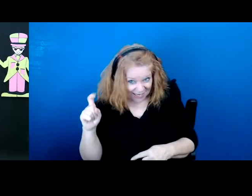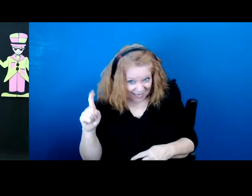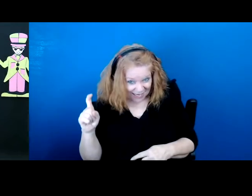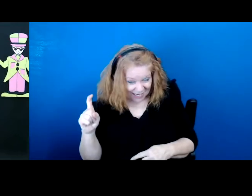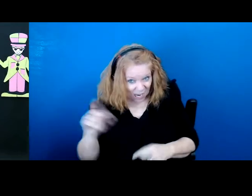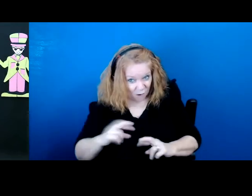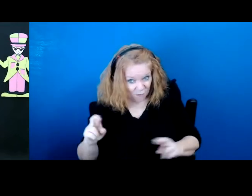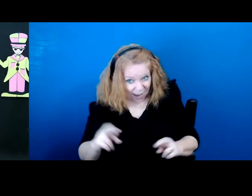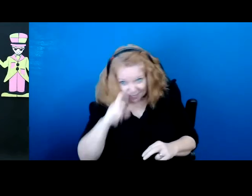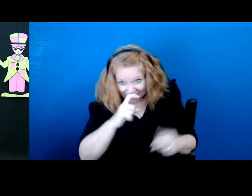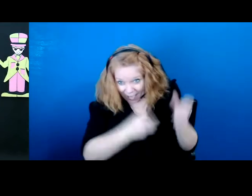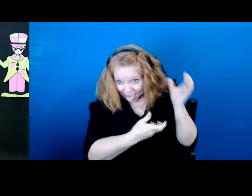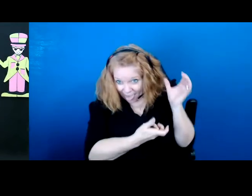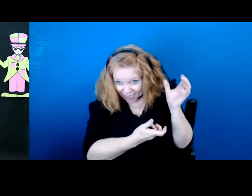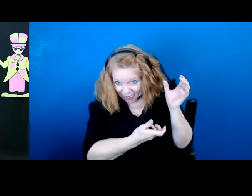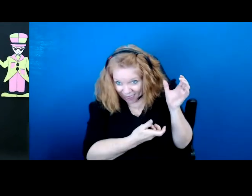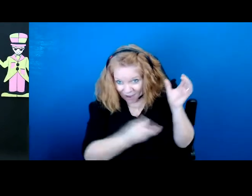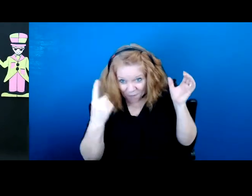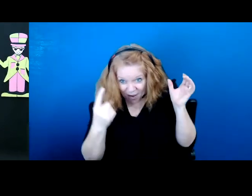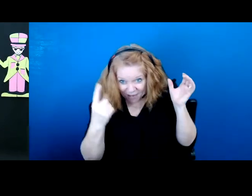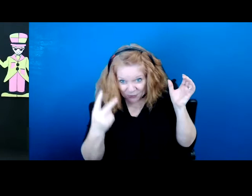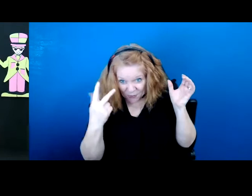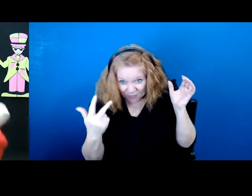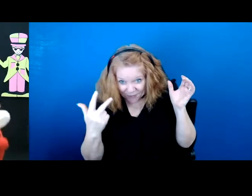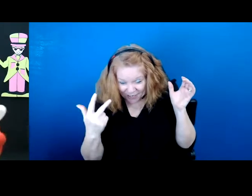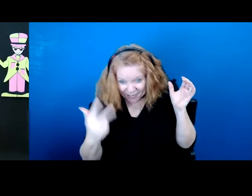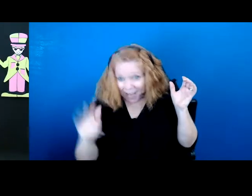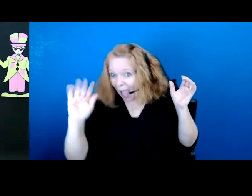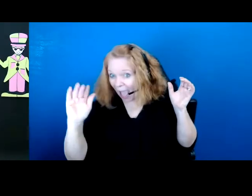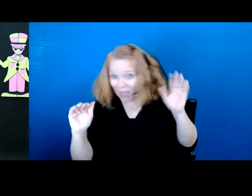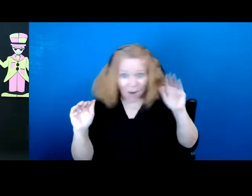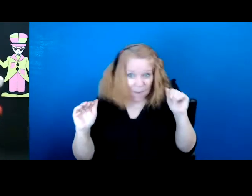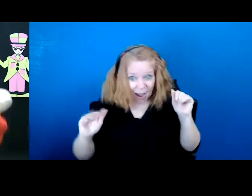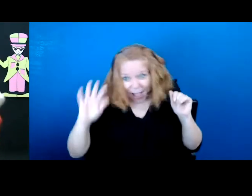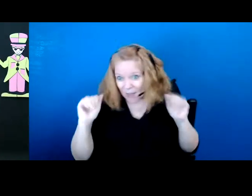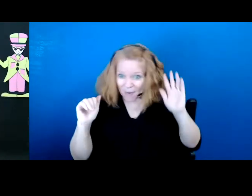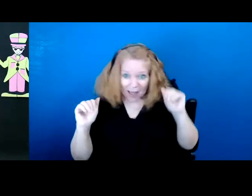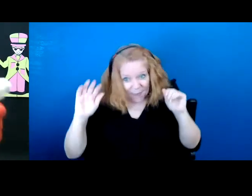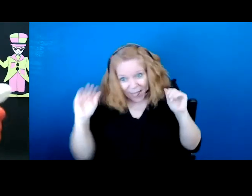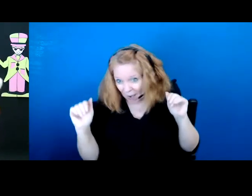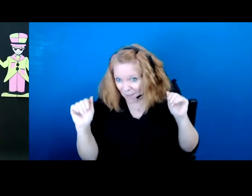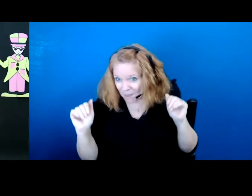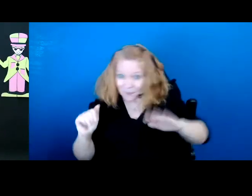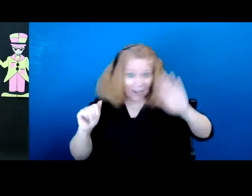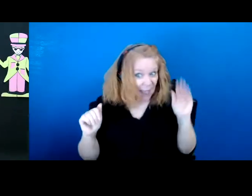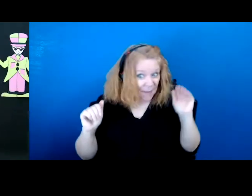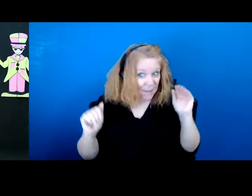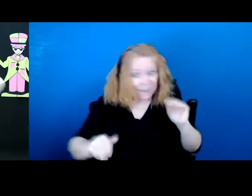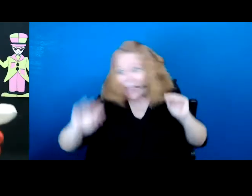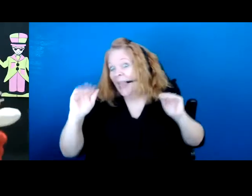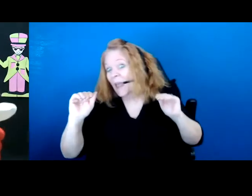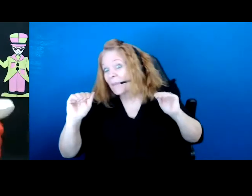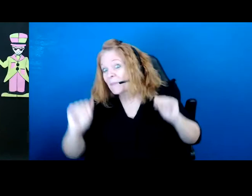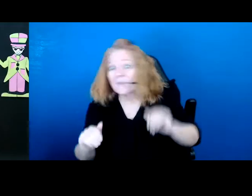estén listos para saludar al pequeño martín 1 2 y 3 hola hola hola